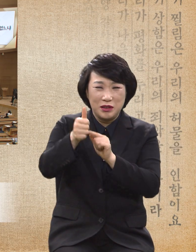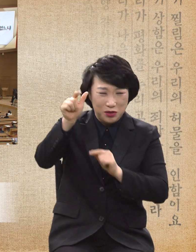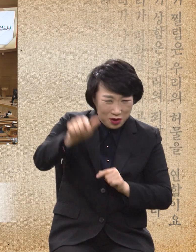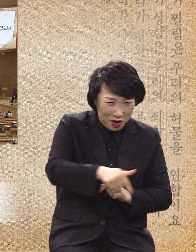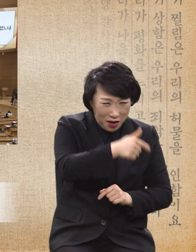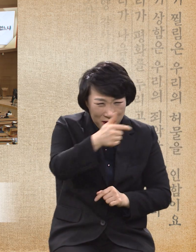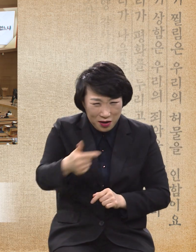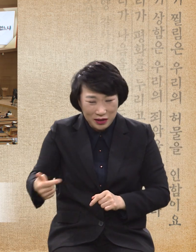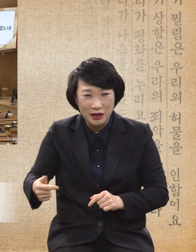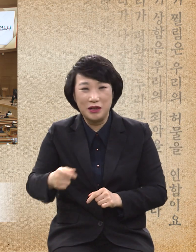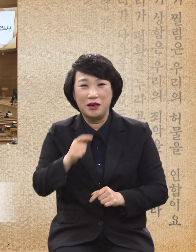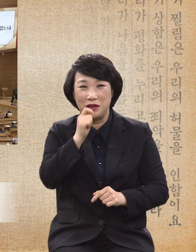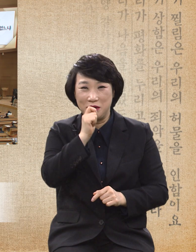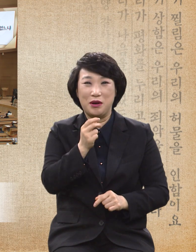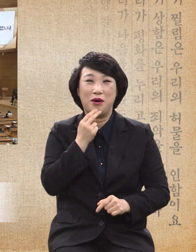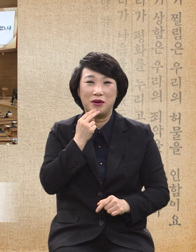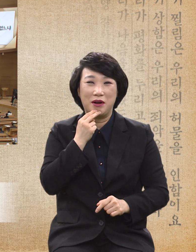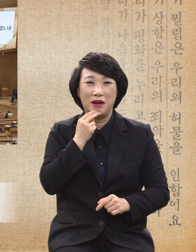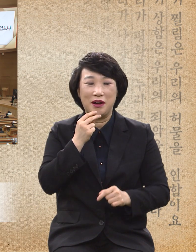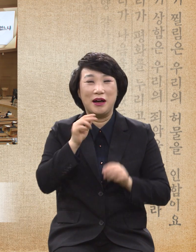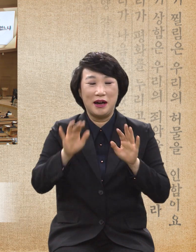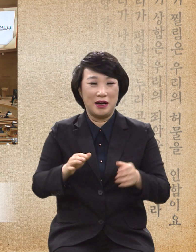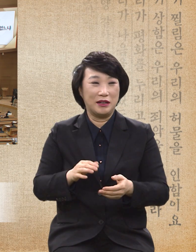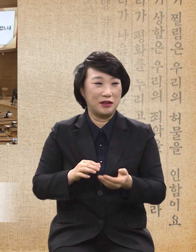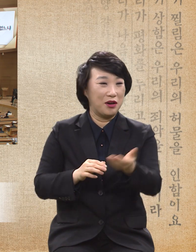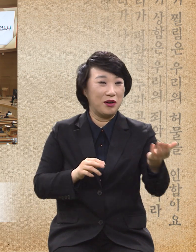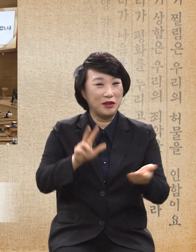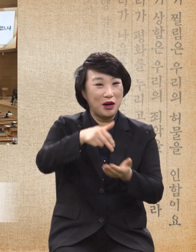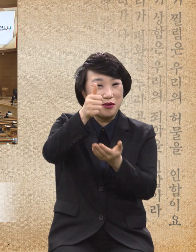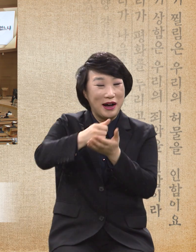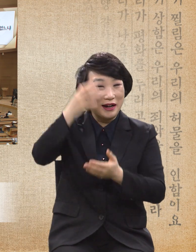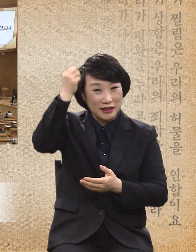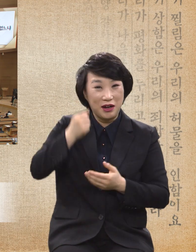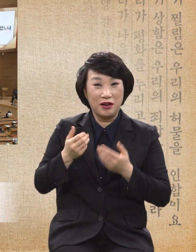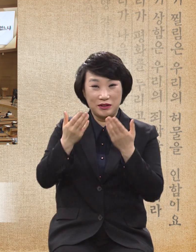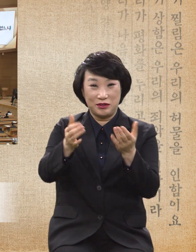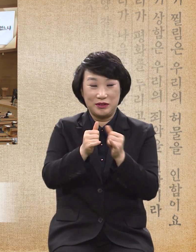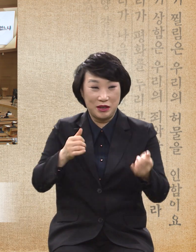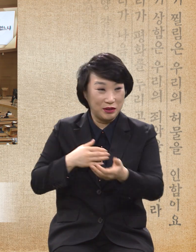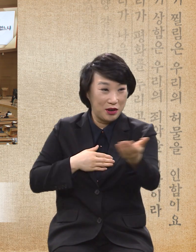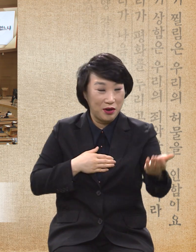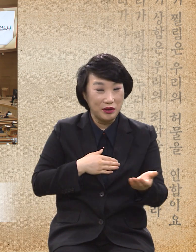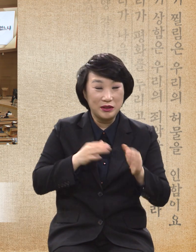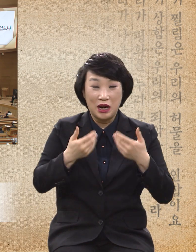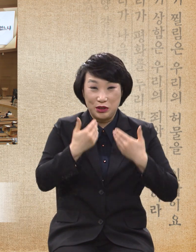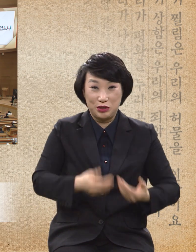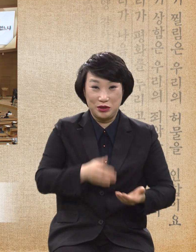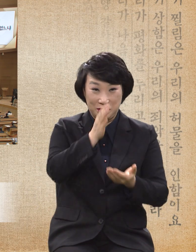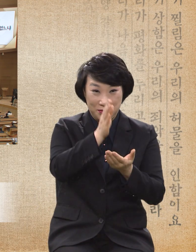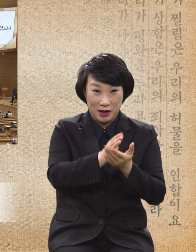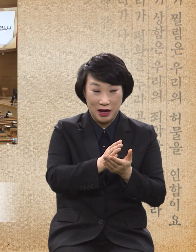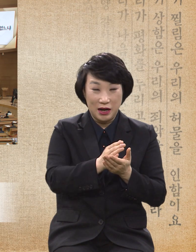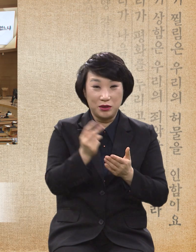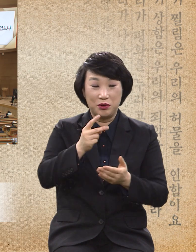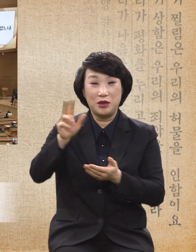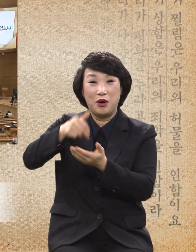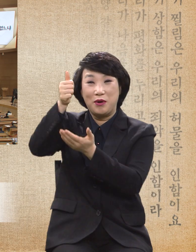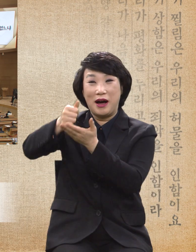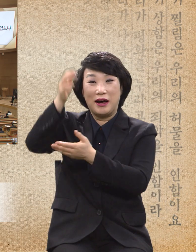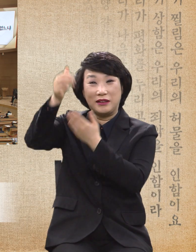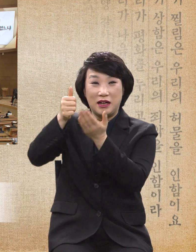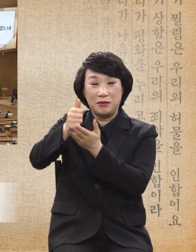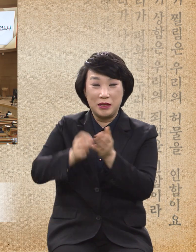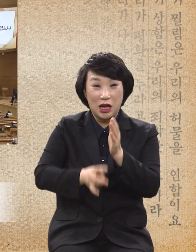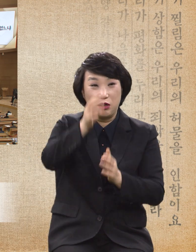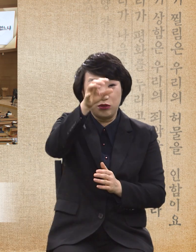종야에 잠잠치 않게 하였느니라. 너희 여호와로 기억하시게 하는 자들아, 너희는 쉬지 말며 또